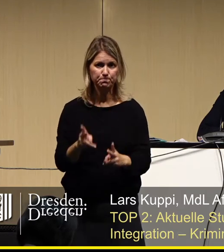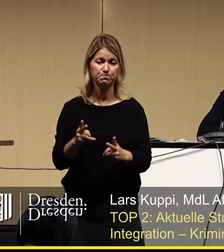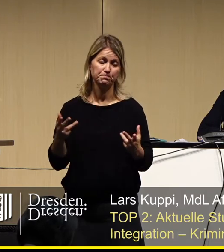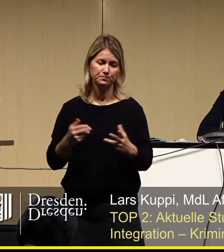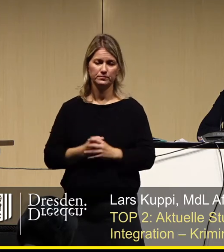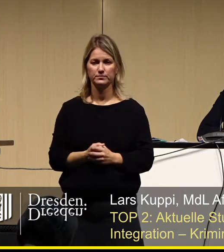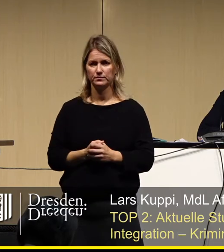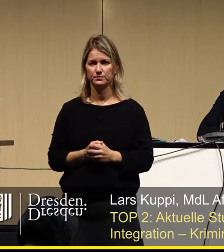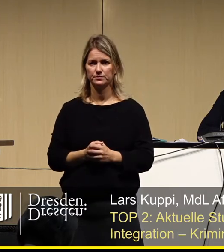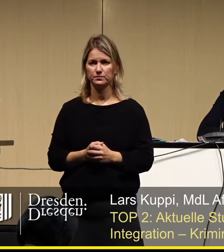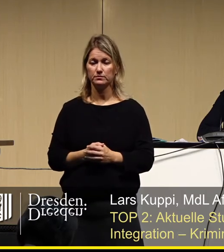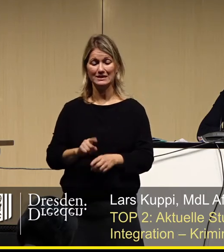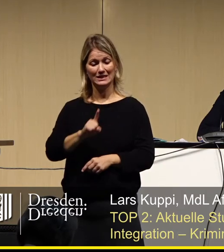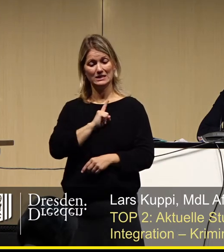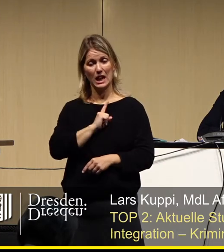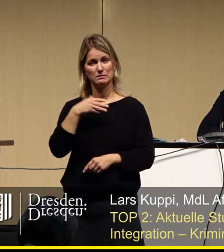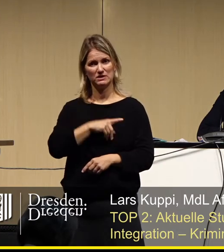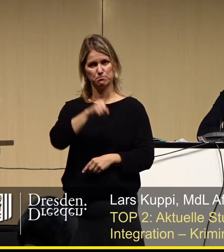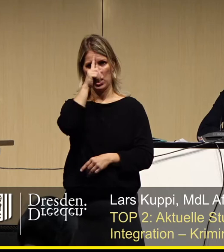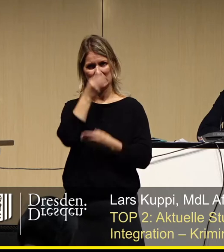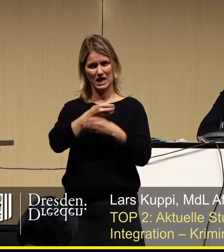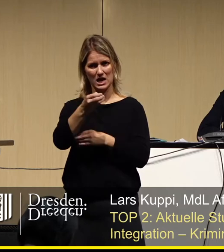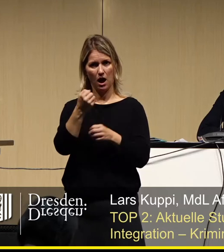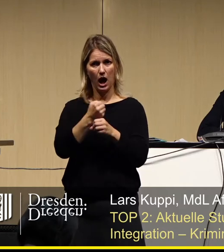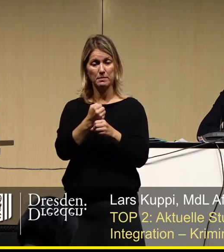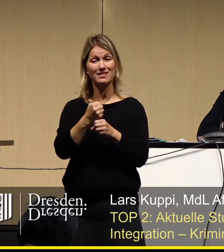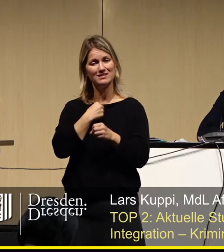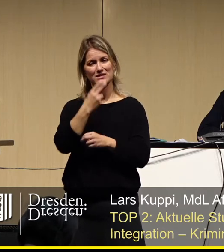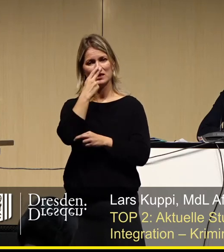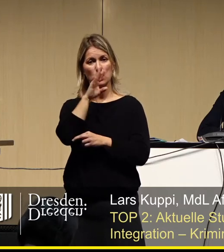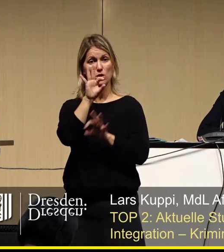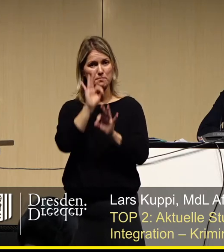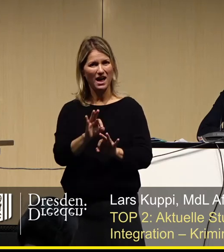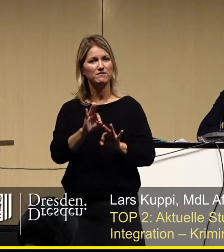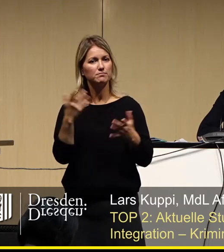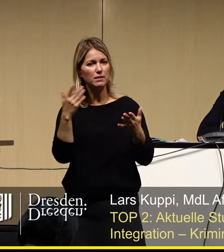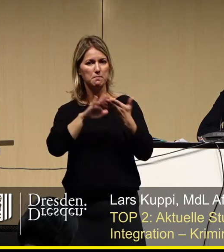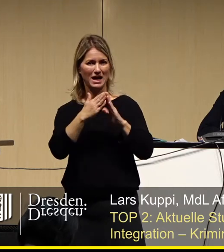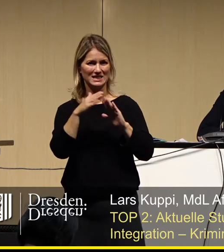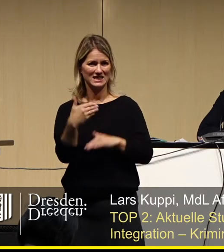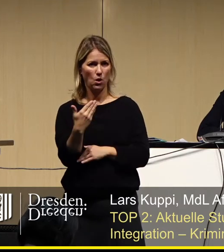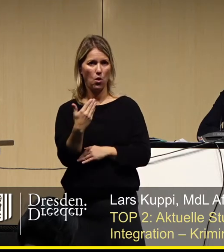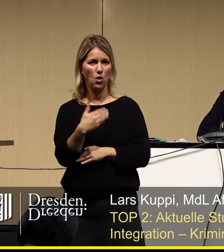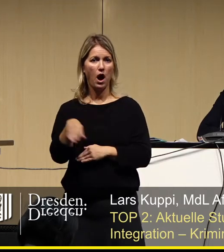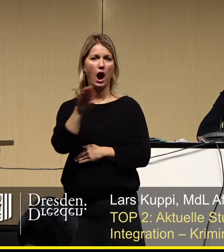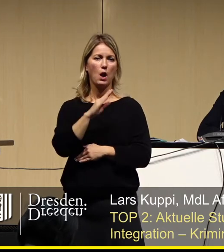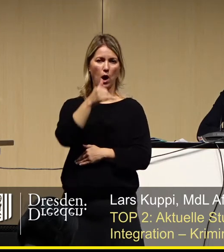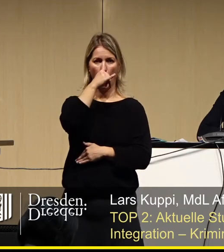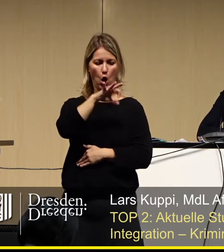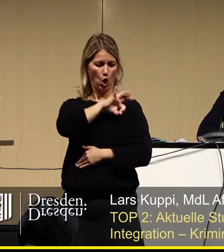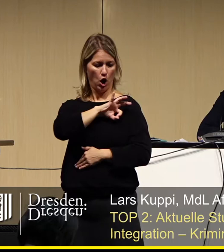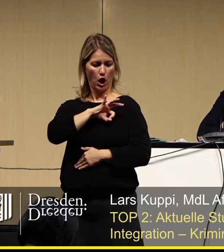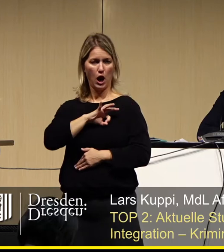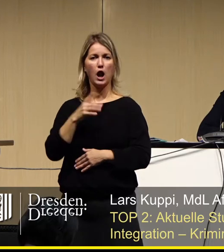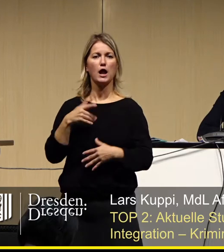Leider durfte ich in meiner eigenen Polizeilaufbahn nur die Praxis auf der Straße kennenlernen. Dort trägt man keine goldenen Sterne. an